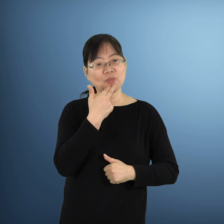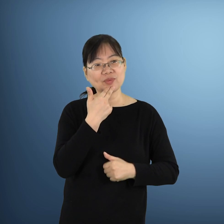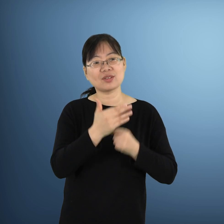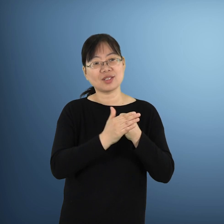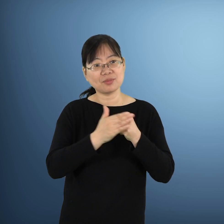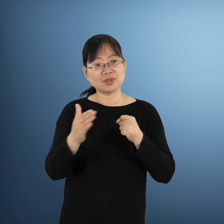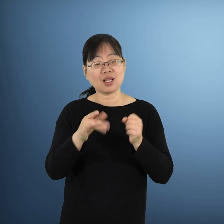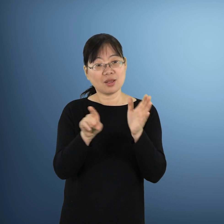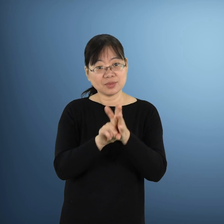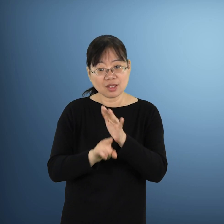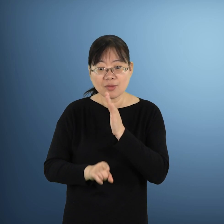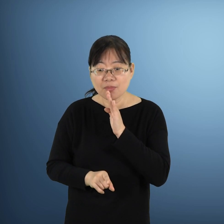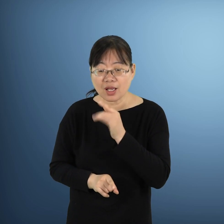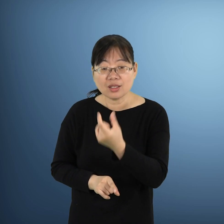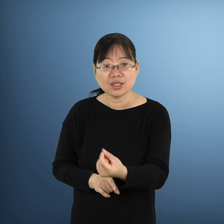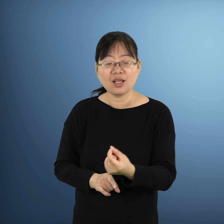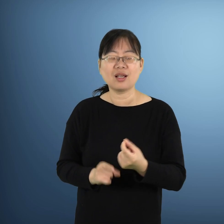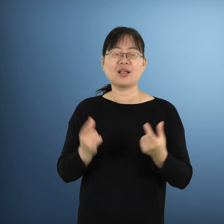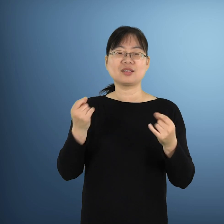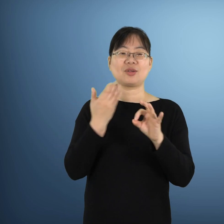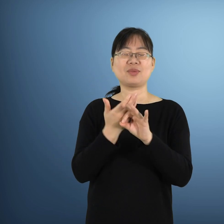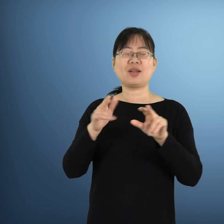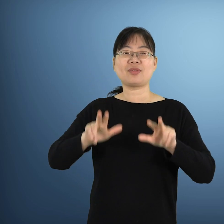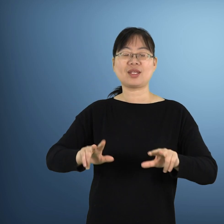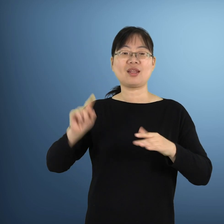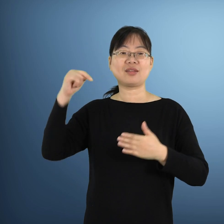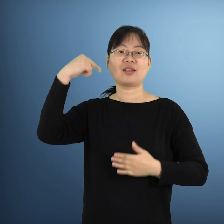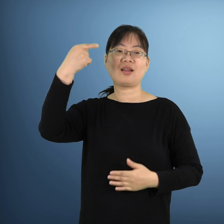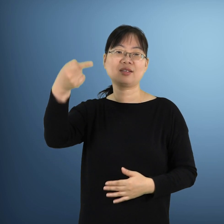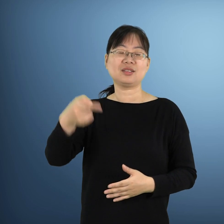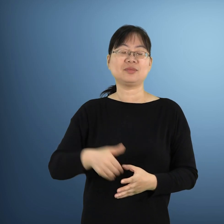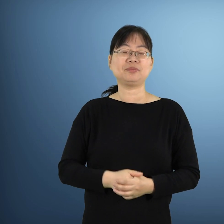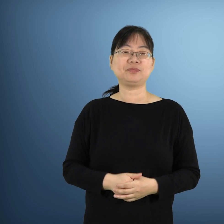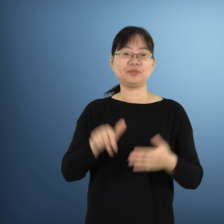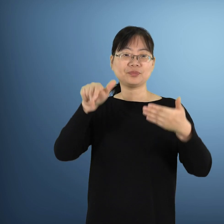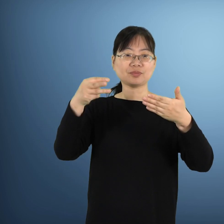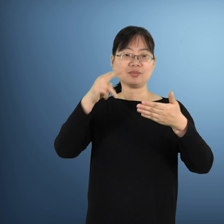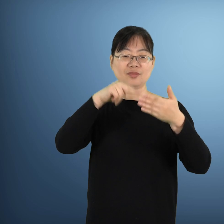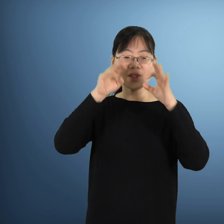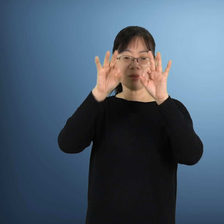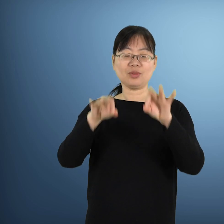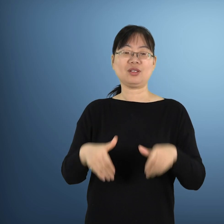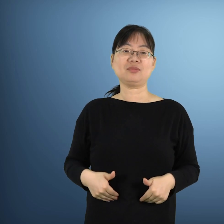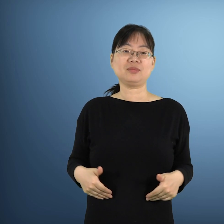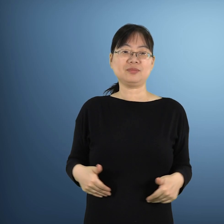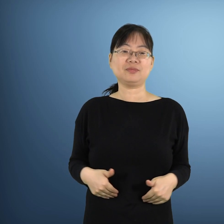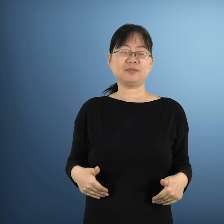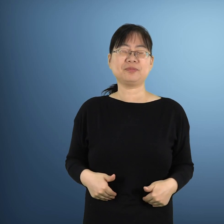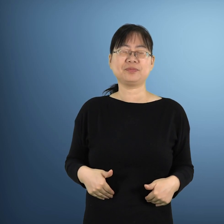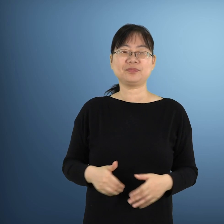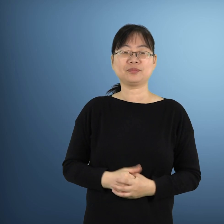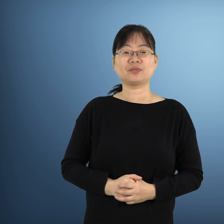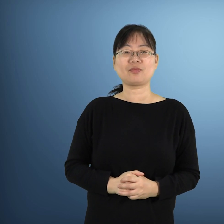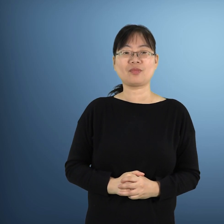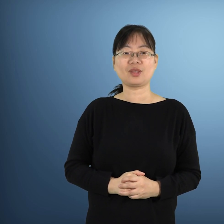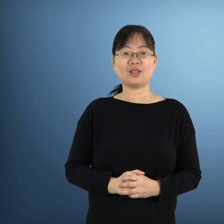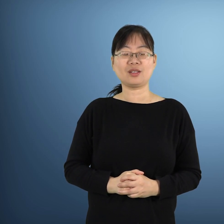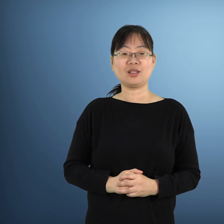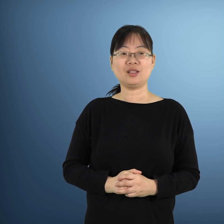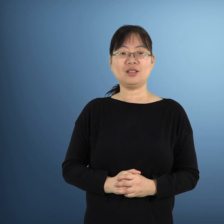말이에요. 믿습니까? 자, 그러면 이제 다음 구절로 좀 넘어갈까요?